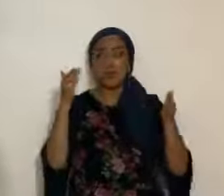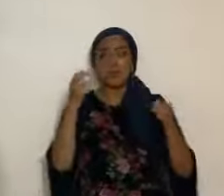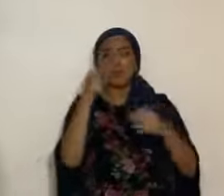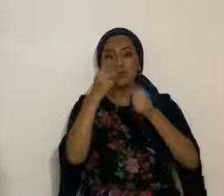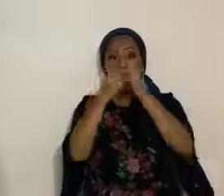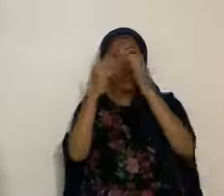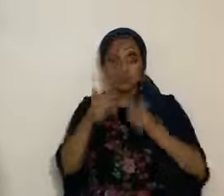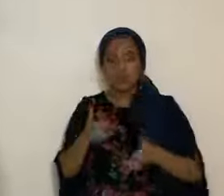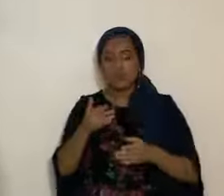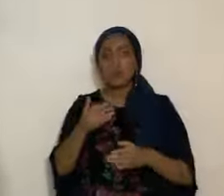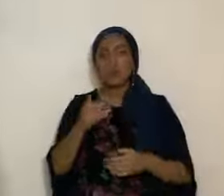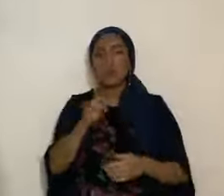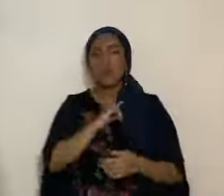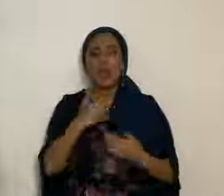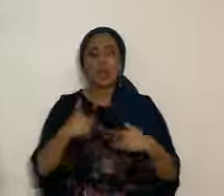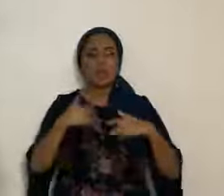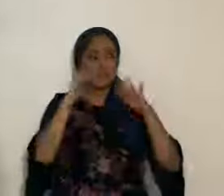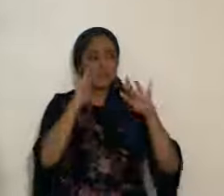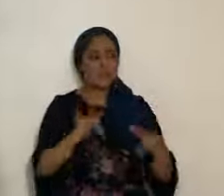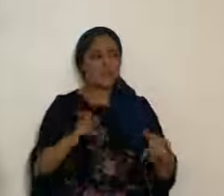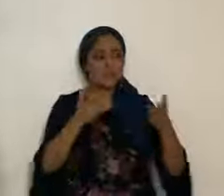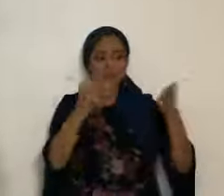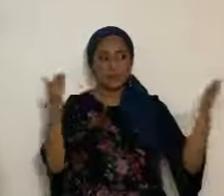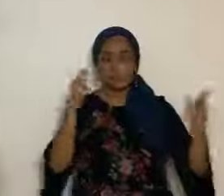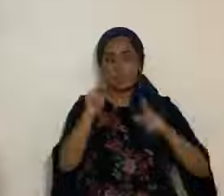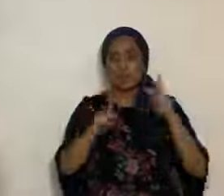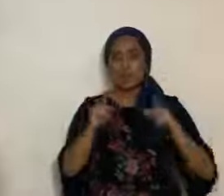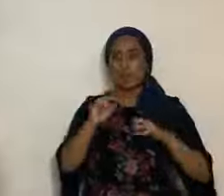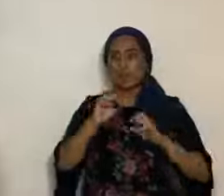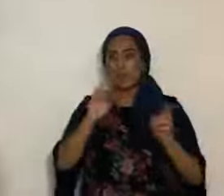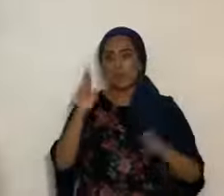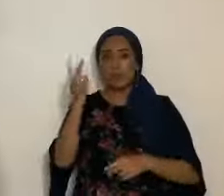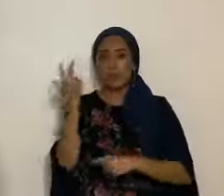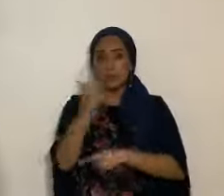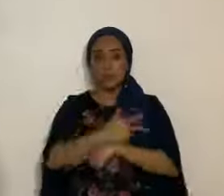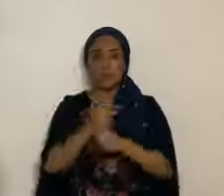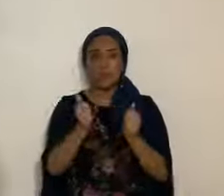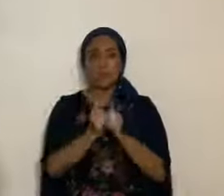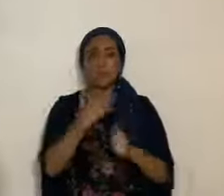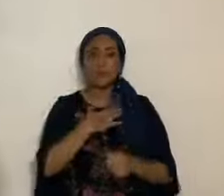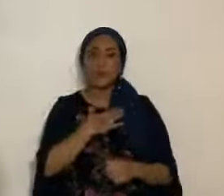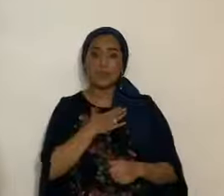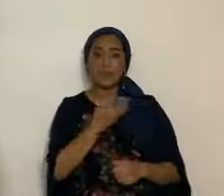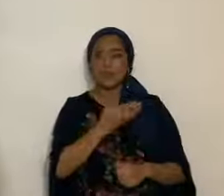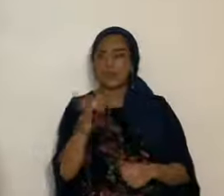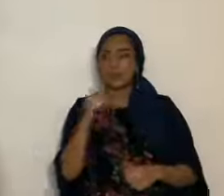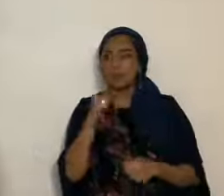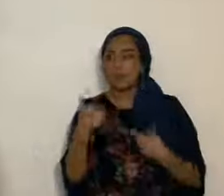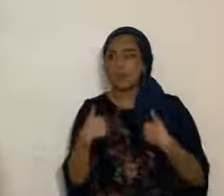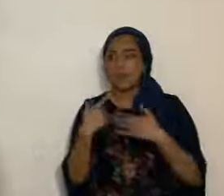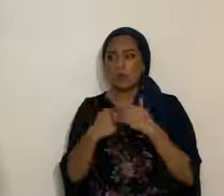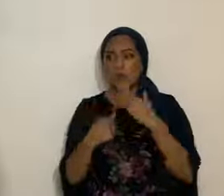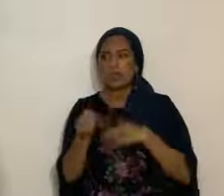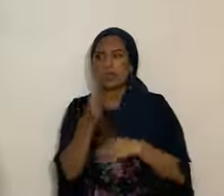tengo compasión de la gente, porque ya hace 3 días que están conmigo, y no tienen qué comer, y enviarlos